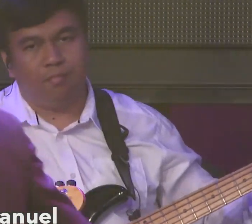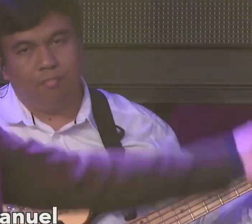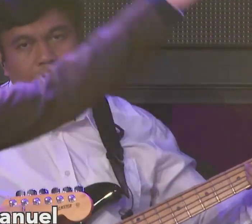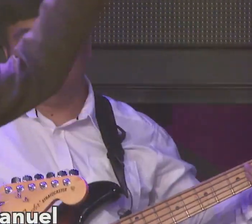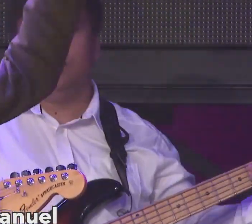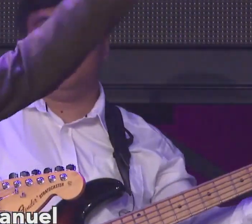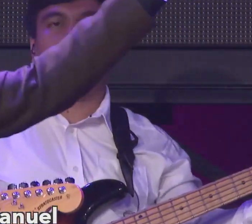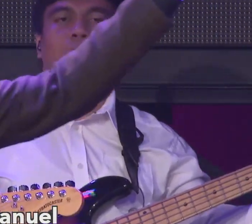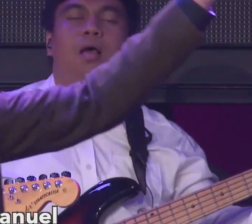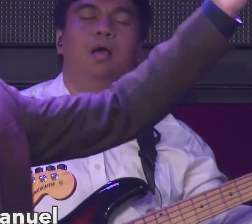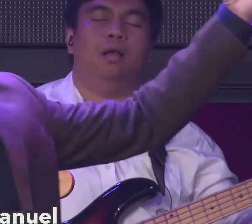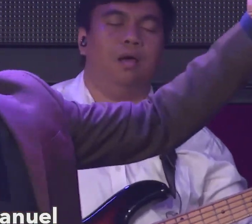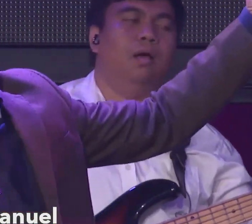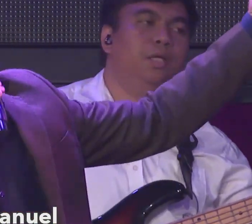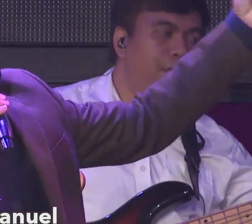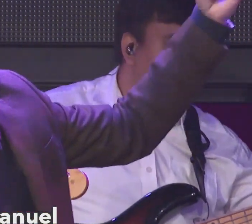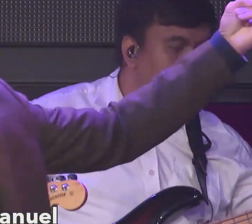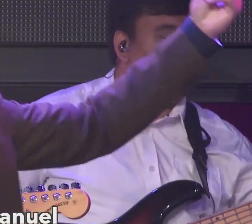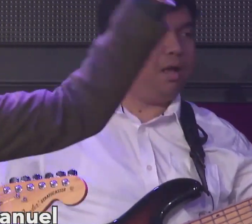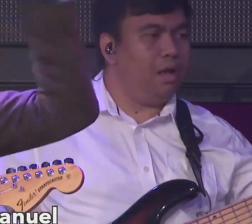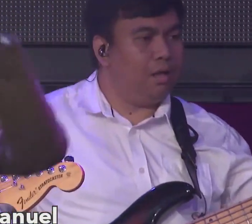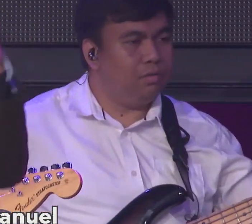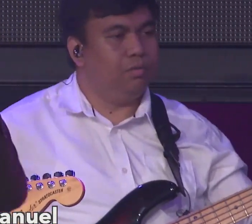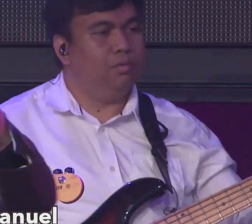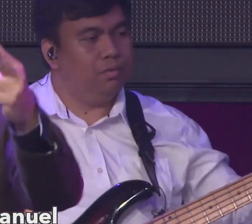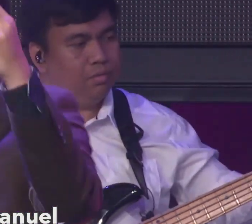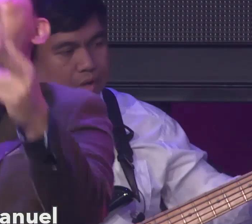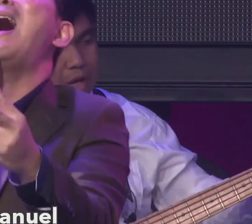Tuhan. Engkau Allah iman, Kau